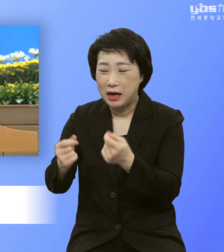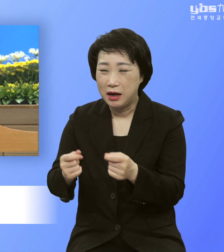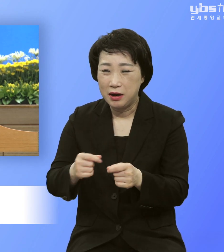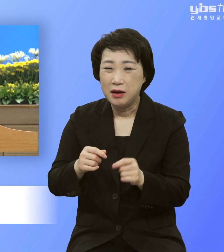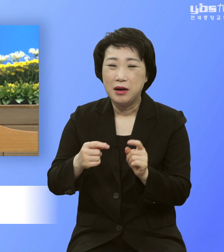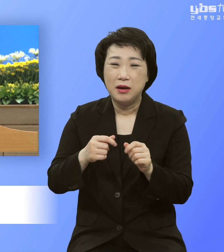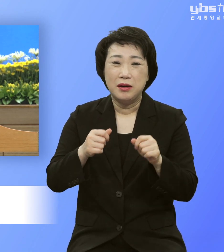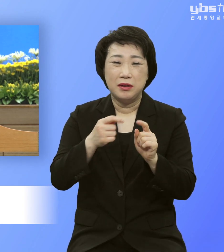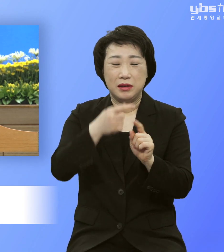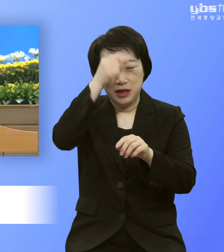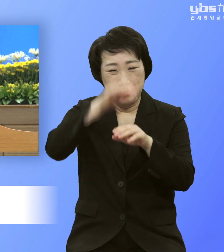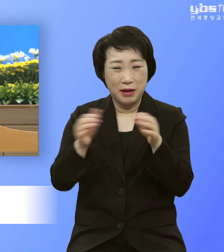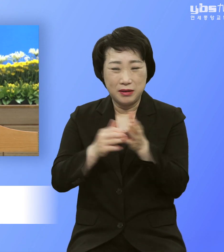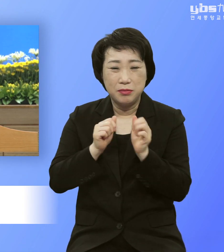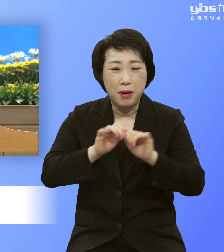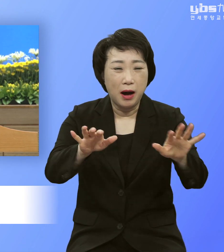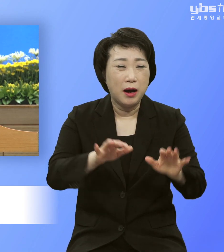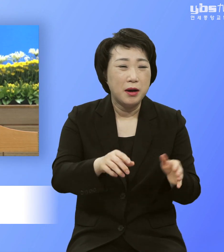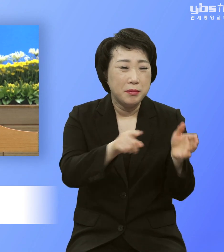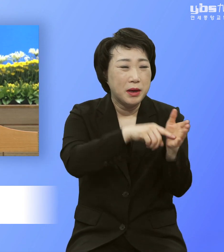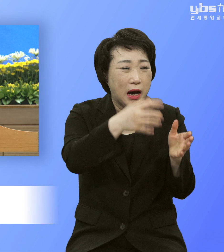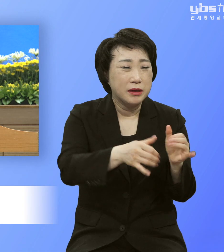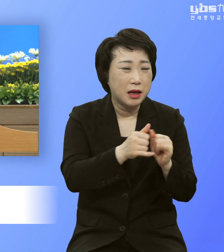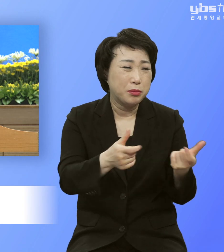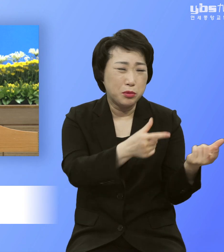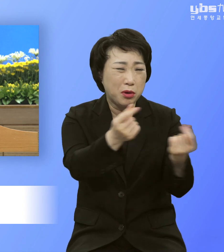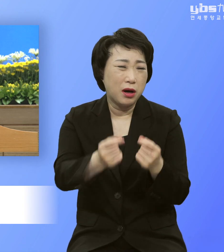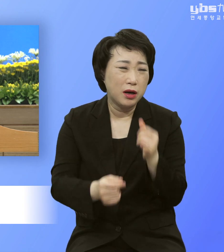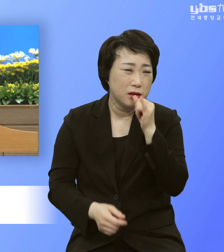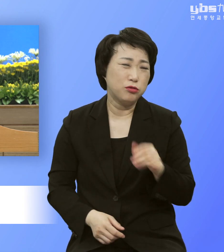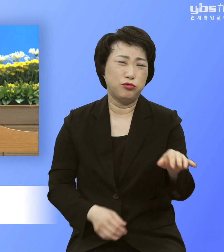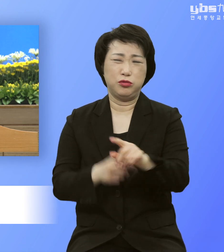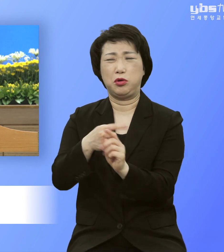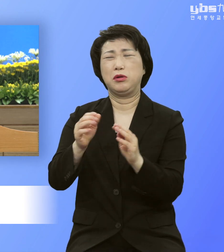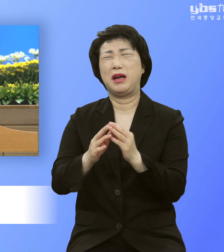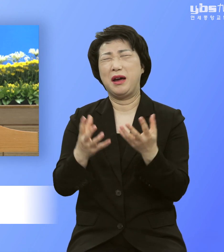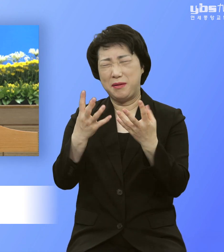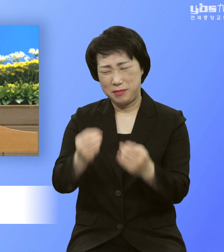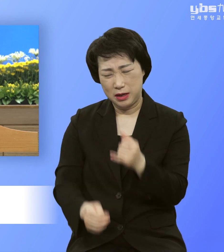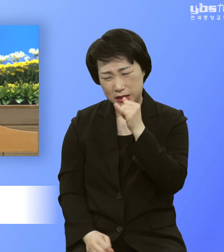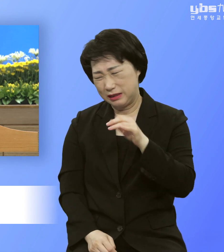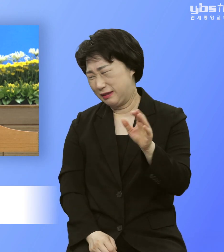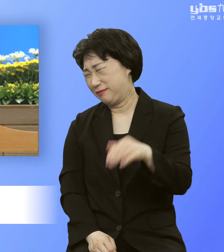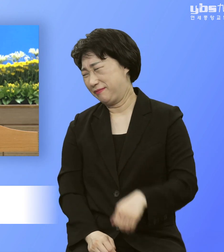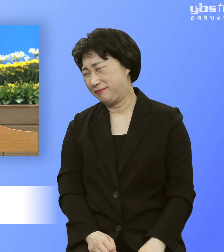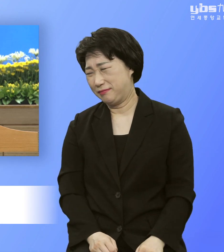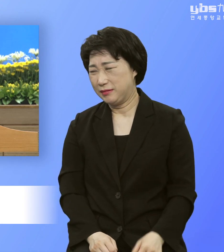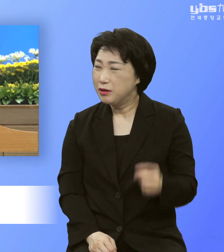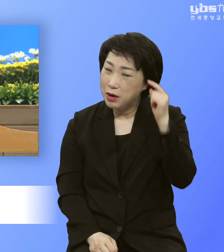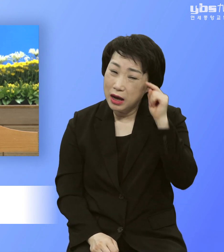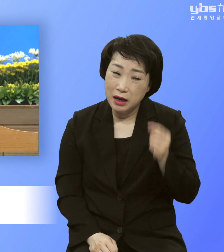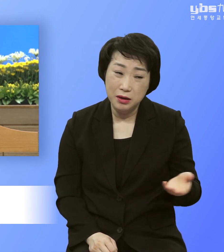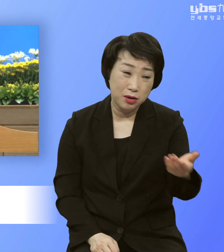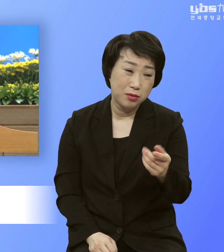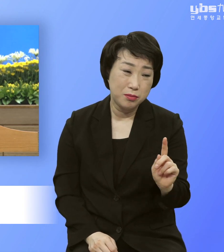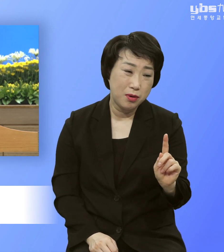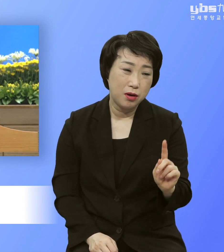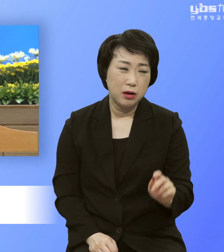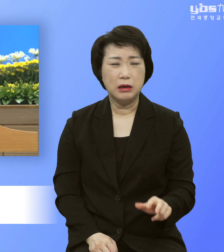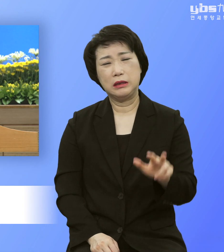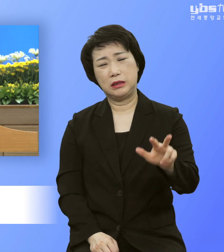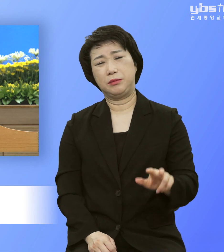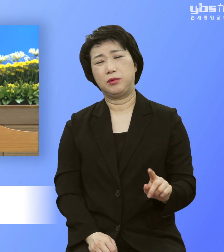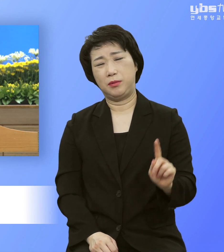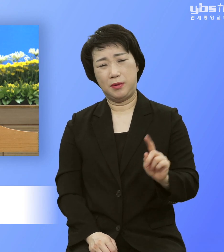밖에 나가면 세상 사람과 똑같은 사람 같은 사람 우리 교회에 많아. 이 사람들이 누구냐?